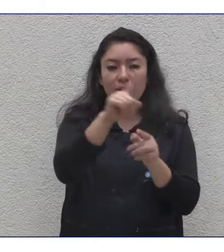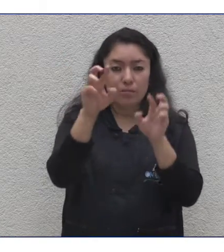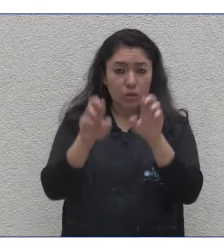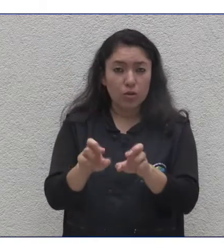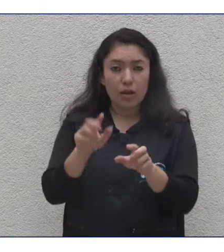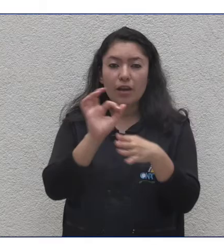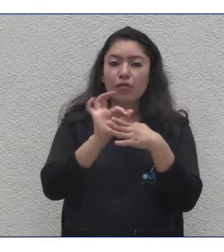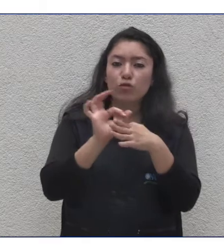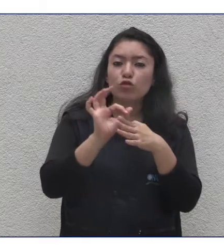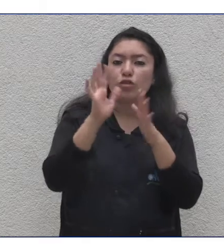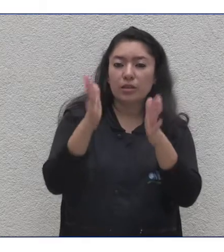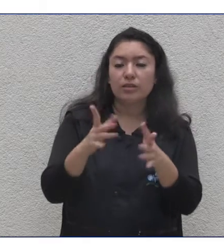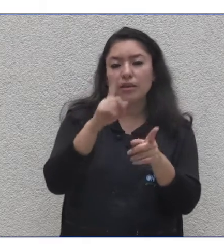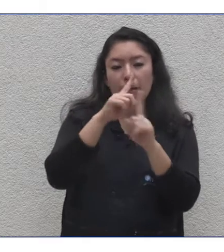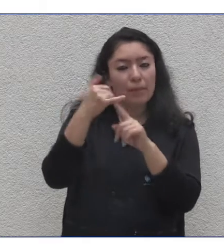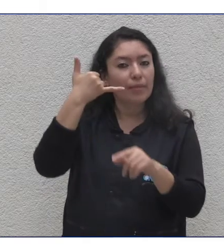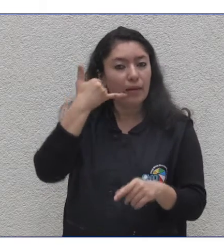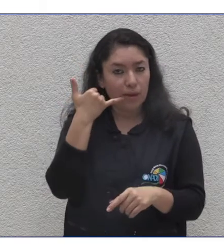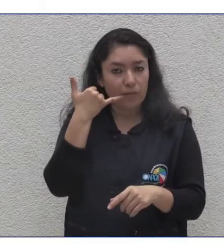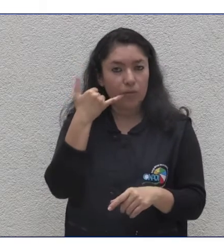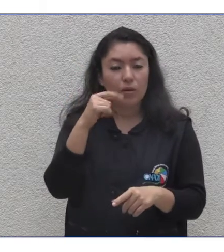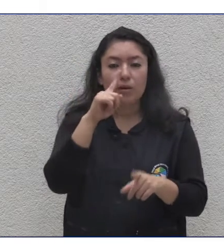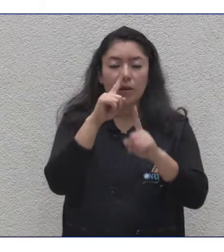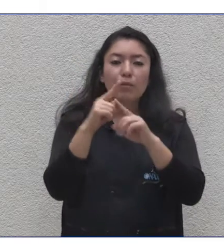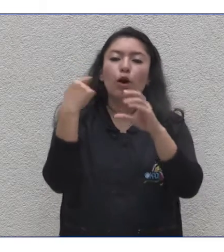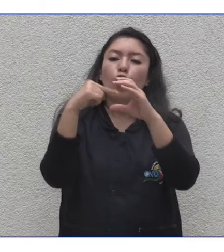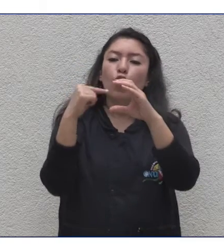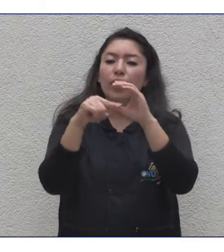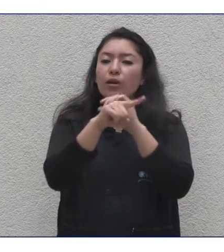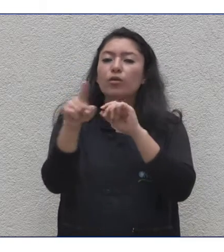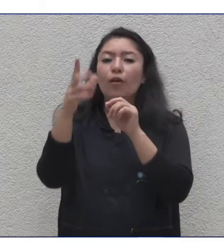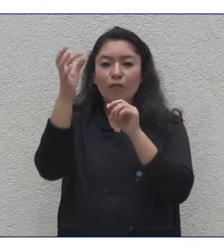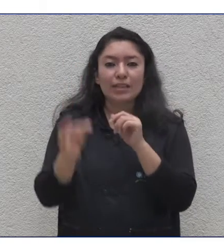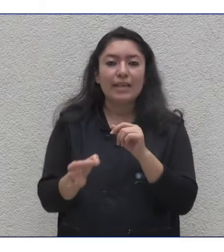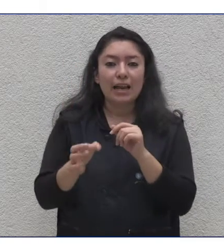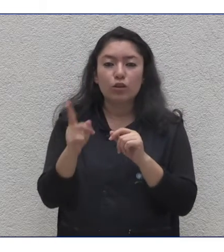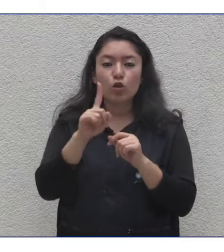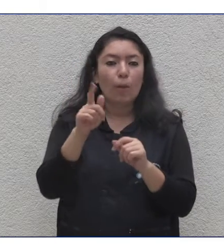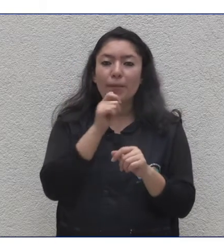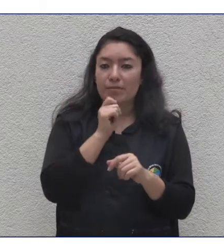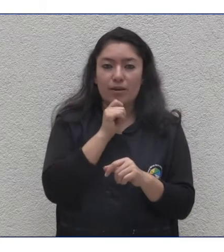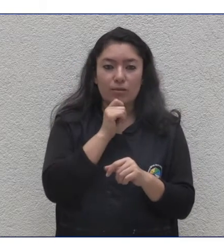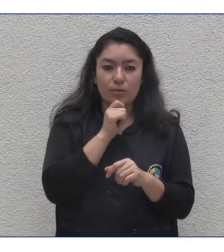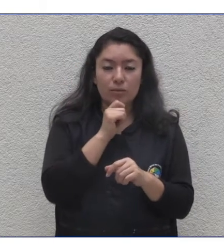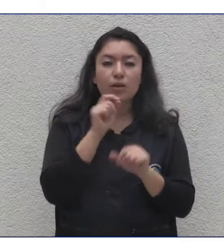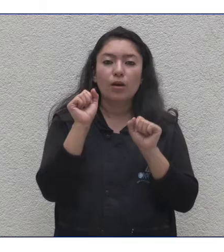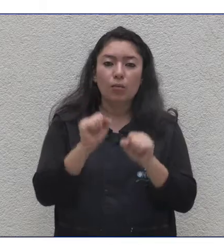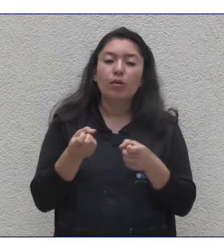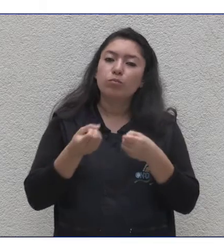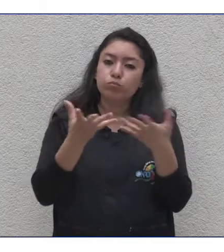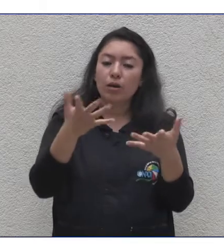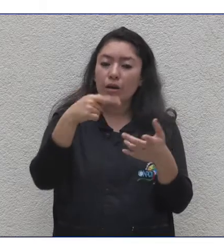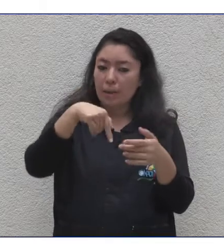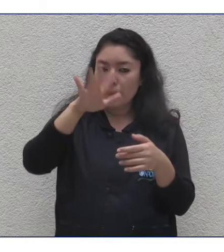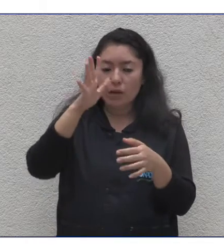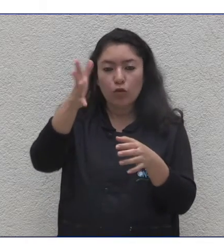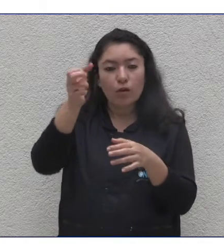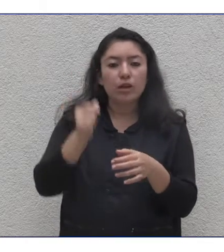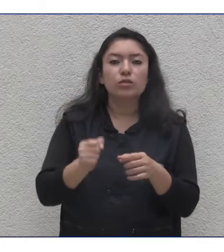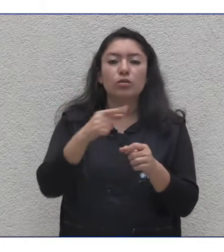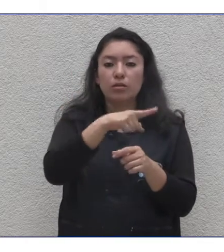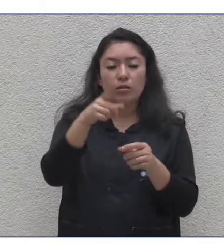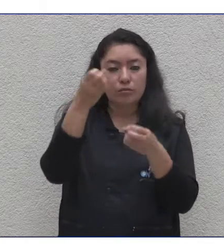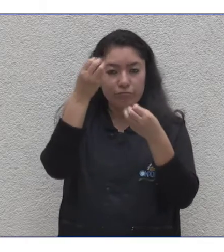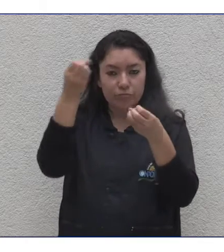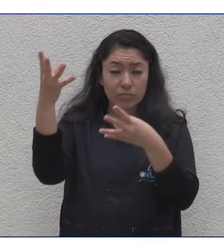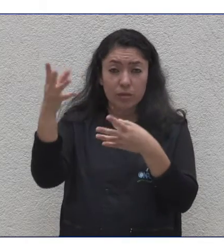públicos, incluyendo números de teléfono y direcciones de correo electrónicos oficiales no privados. Quedan exentos de esta obligación